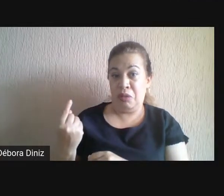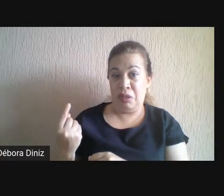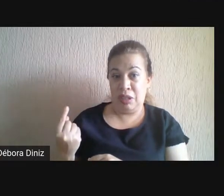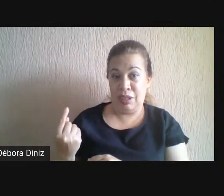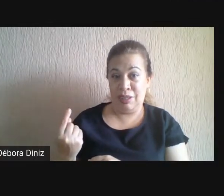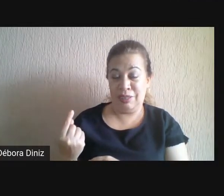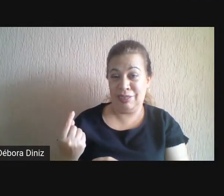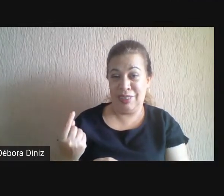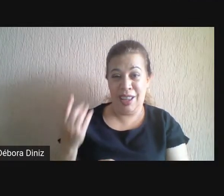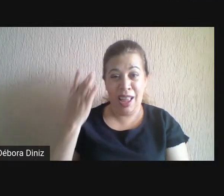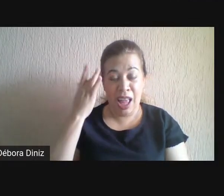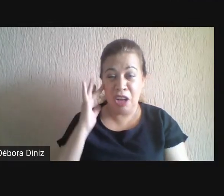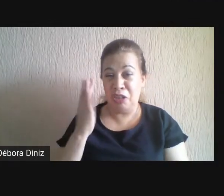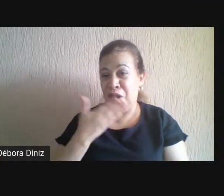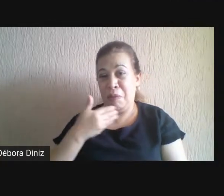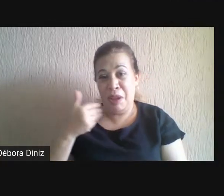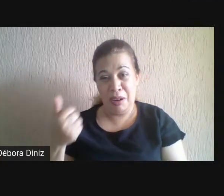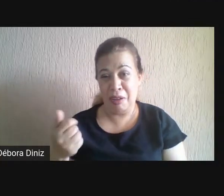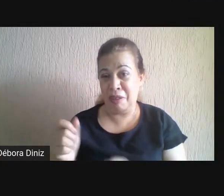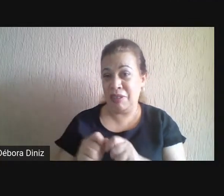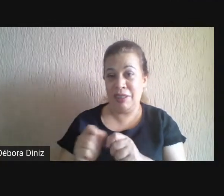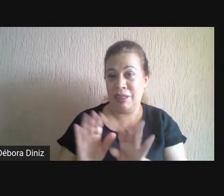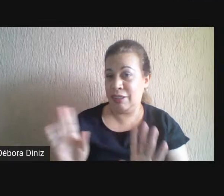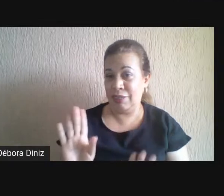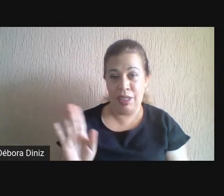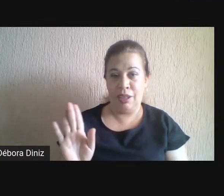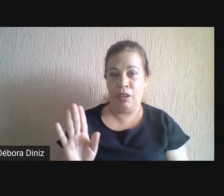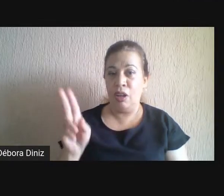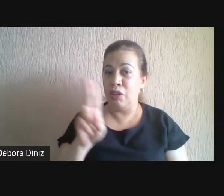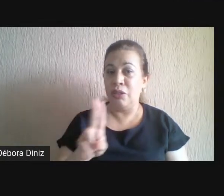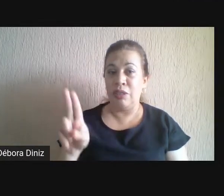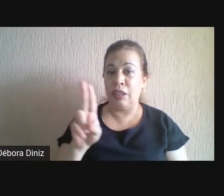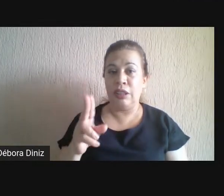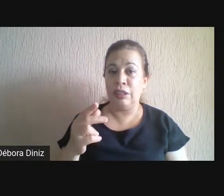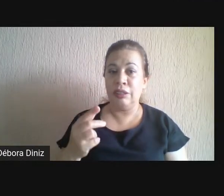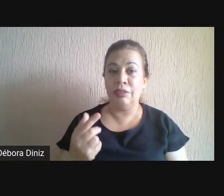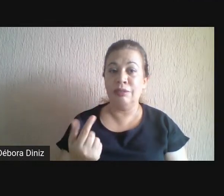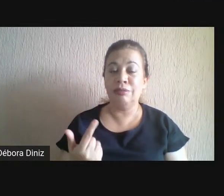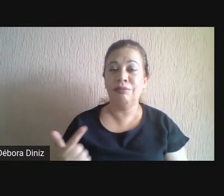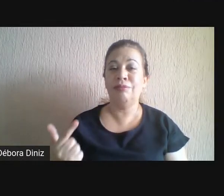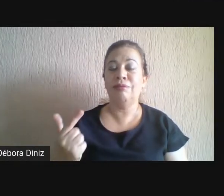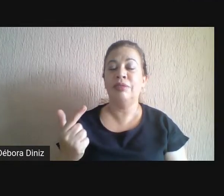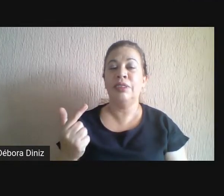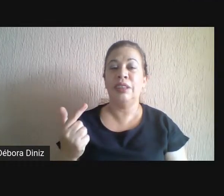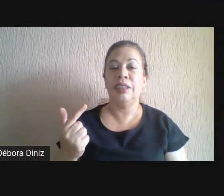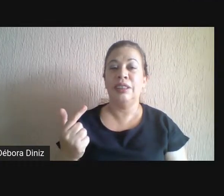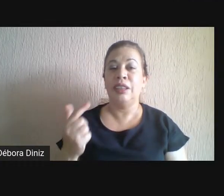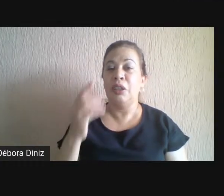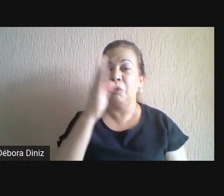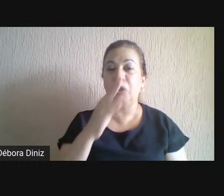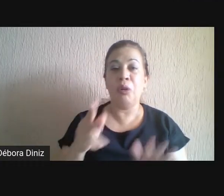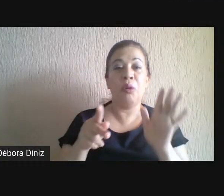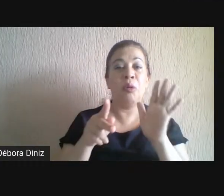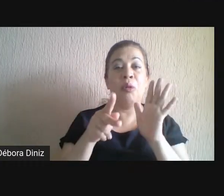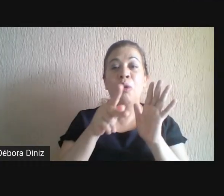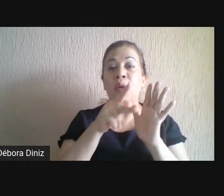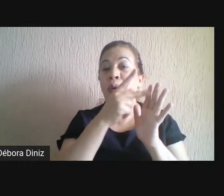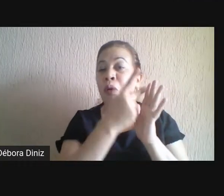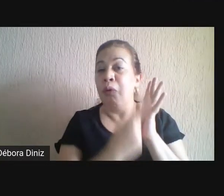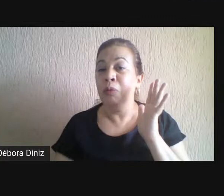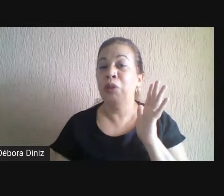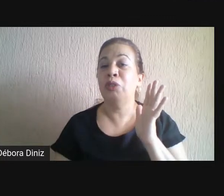fazendo o que achar que é mais correto fazer. Não, as universidades não têm no Brasil um projeto político-pedagógico